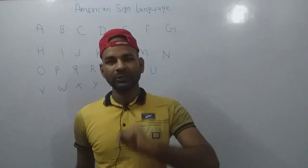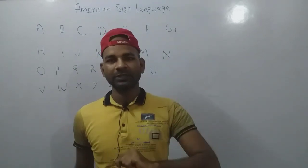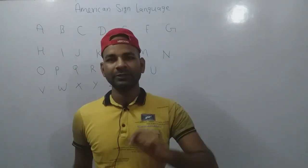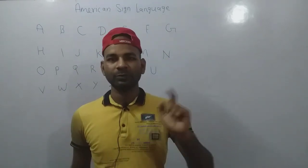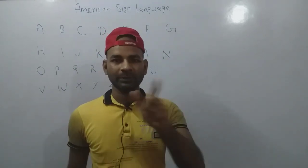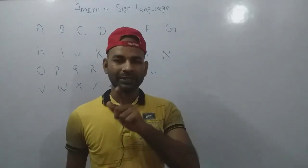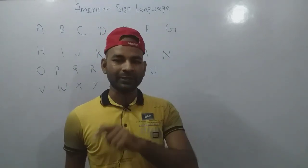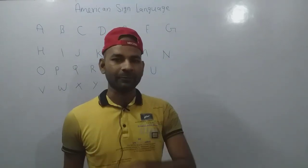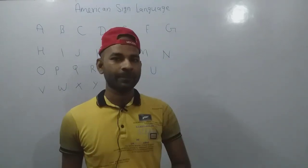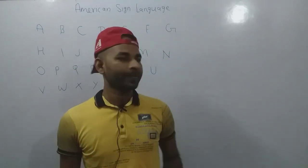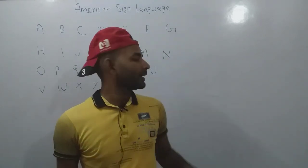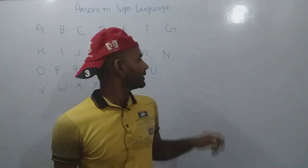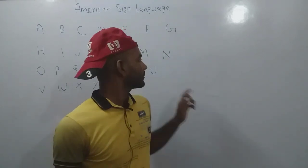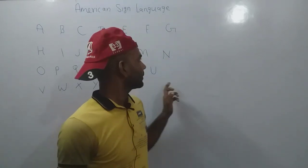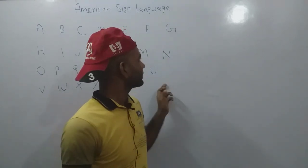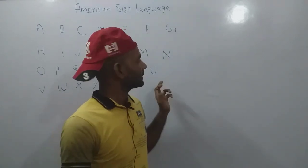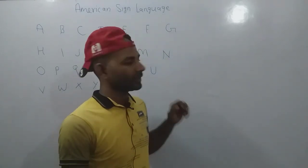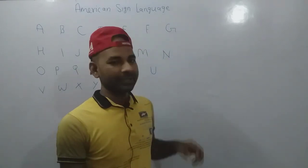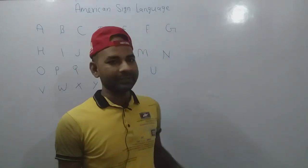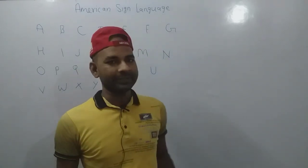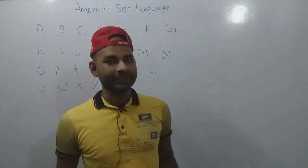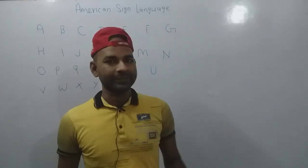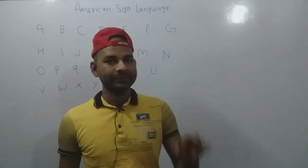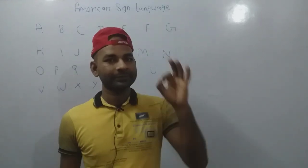चले जिसको मैं बता रहा हूँ, तो आप सीधा दिखा दीजिए। देखिए